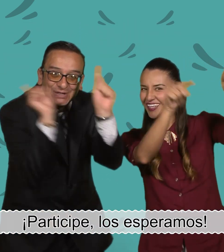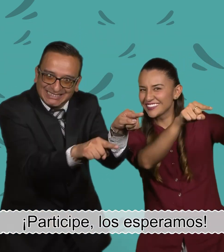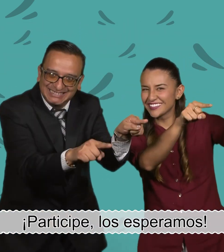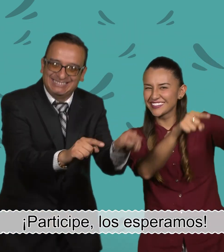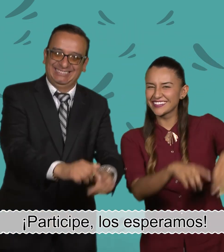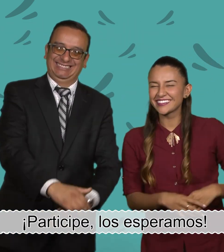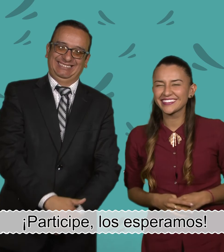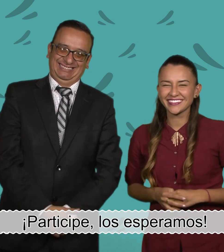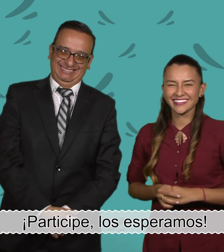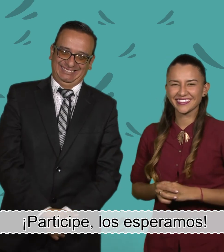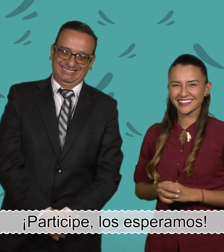esperamos.